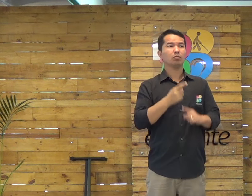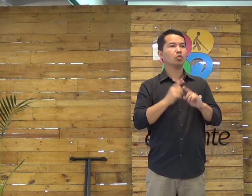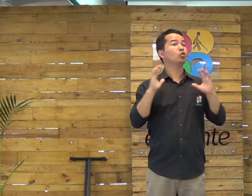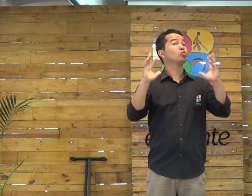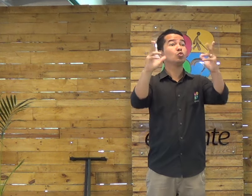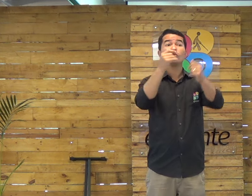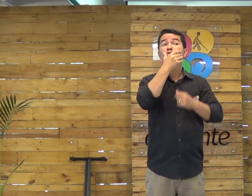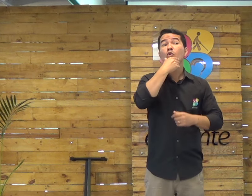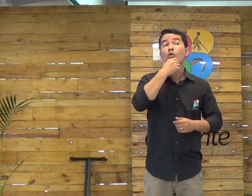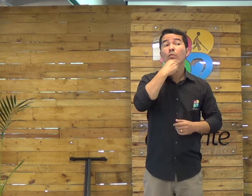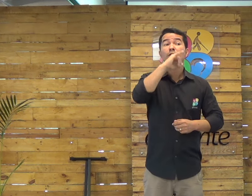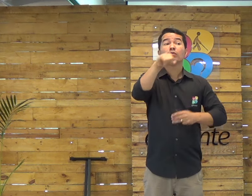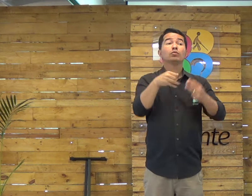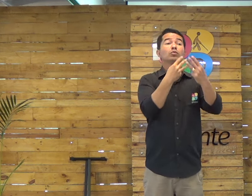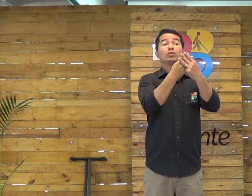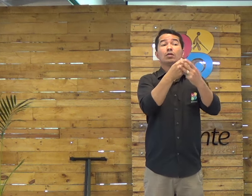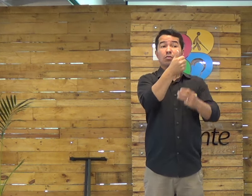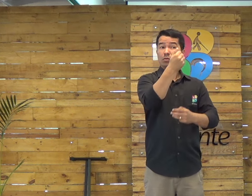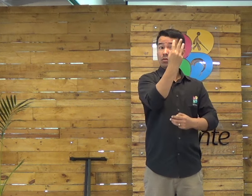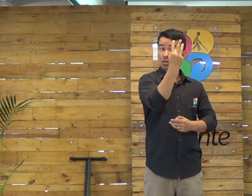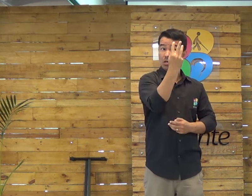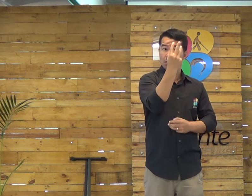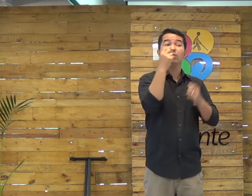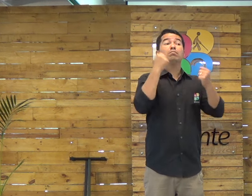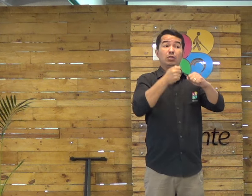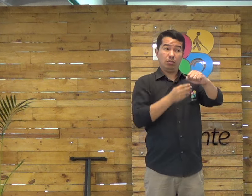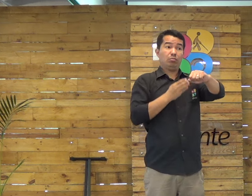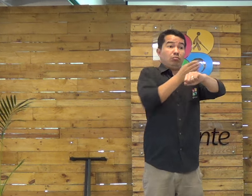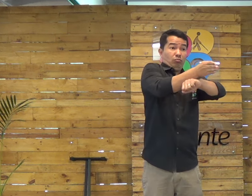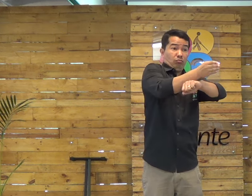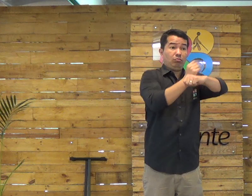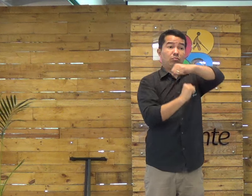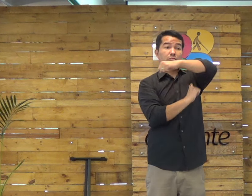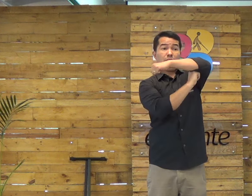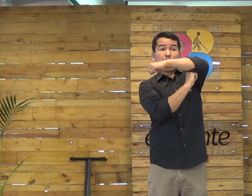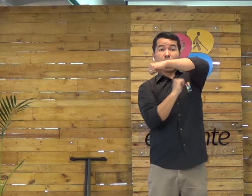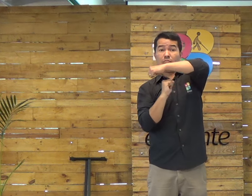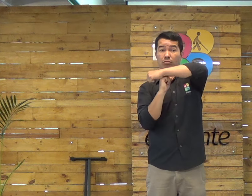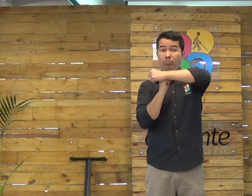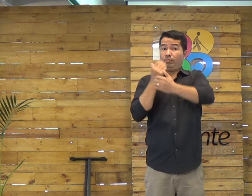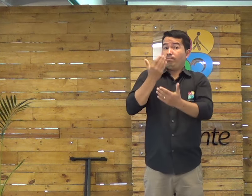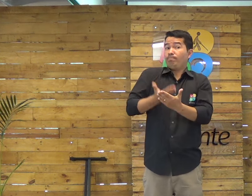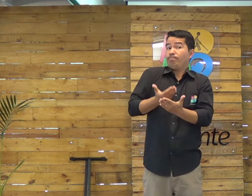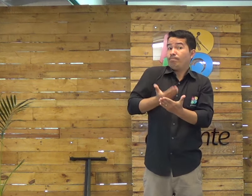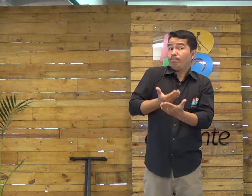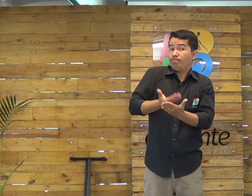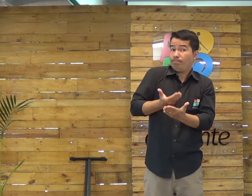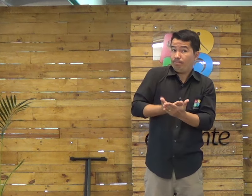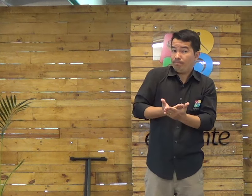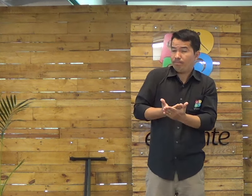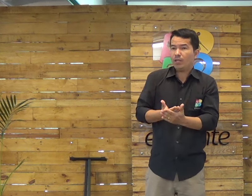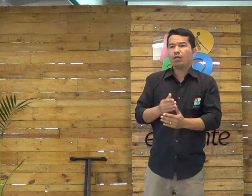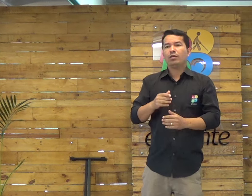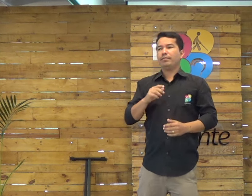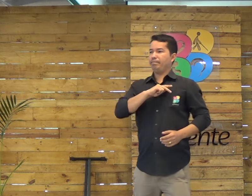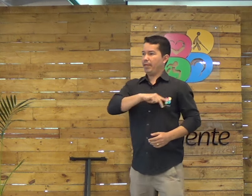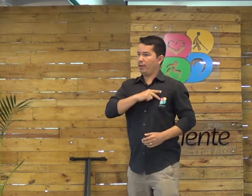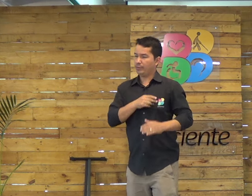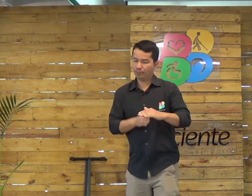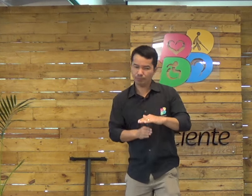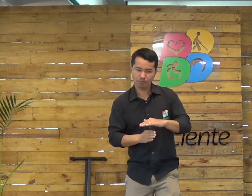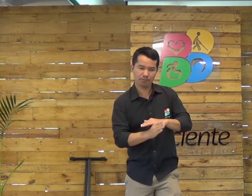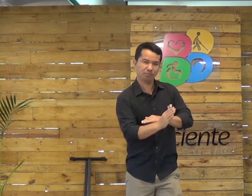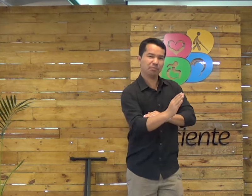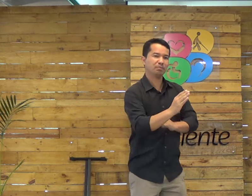mais ou menos, porque, sabe, todos os meninos judeus que tinham 13 anos, eles precisavam estudar na sinagoga,